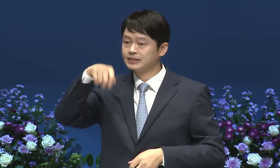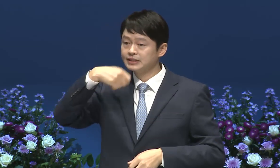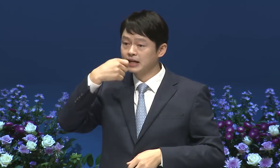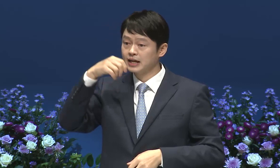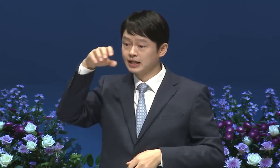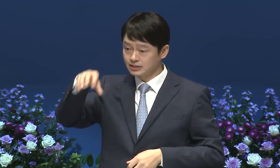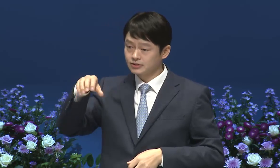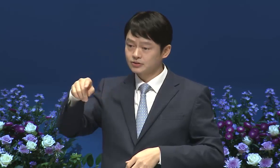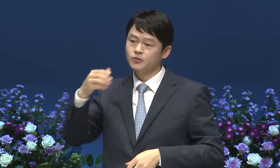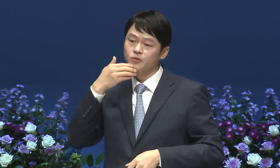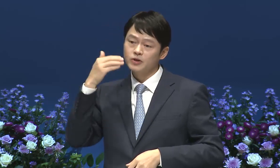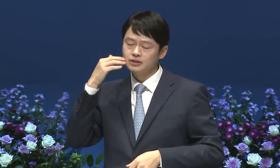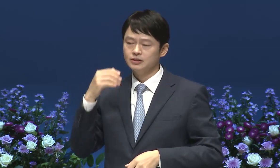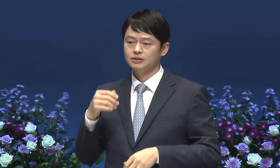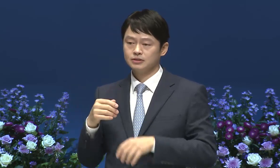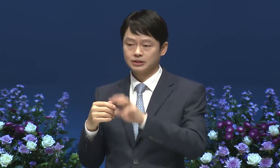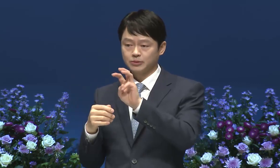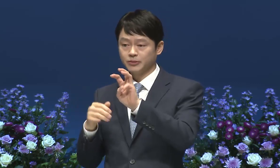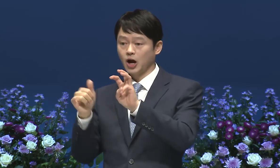그럼에도 저는 팔라완 지역에서 희망을 보았습니다.